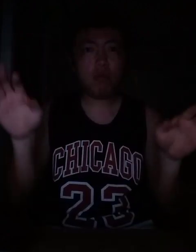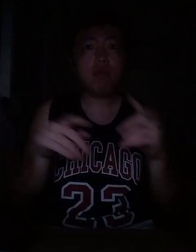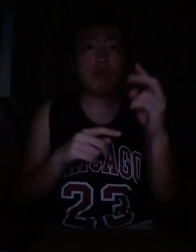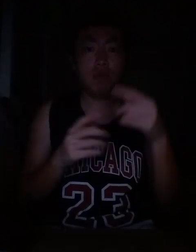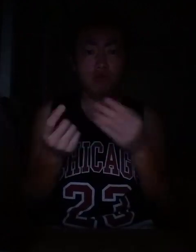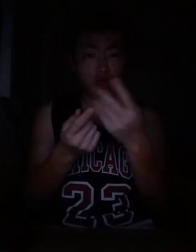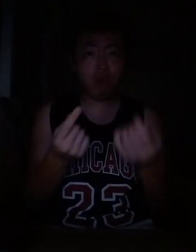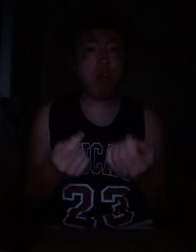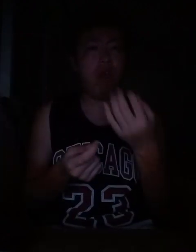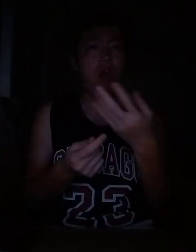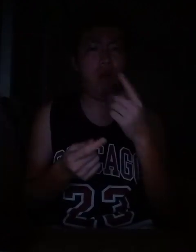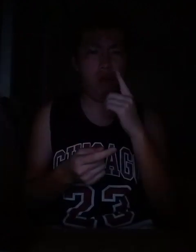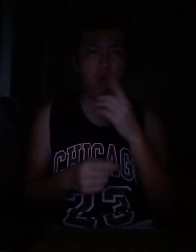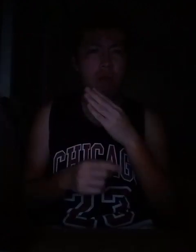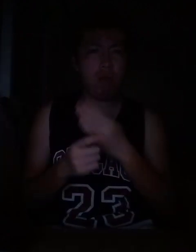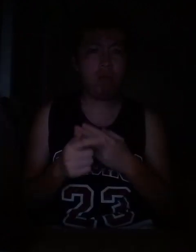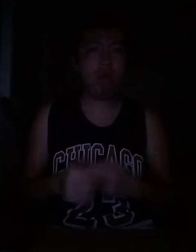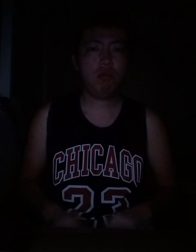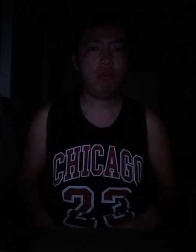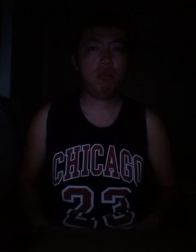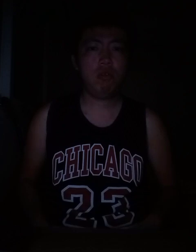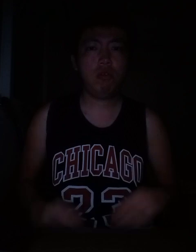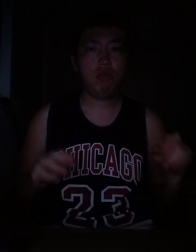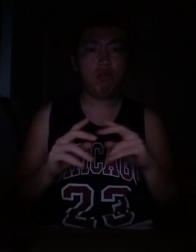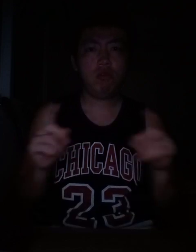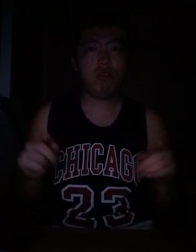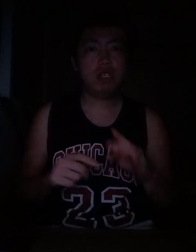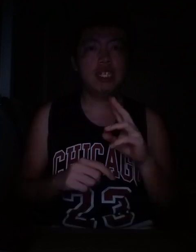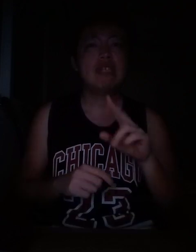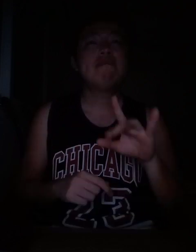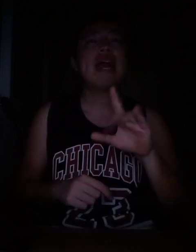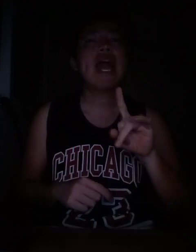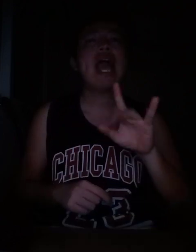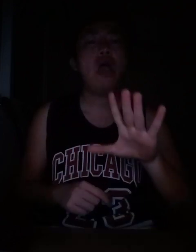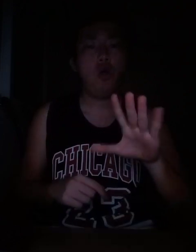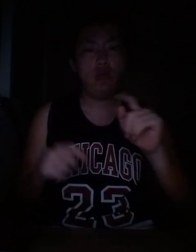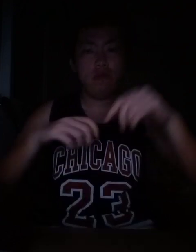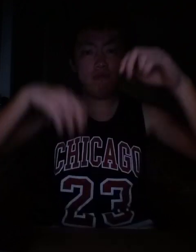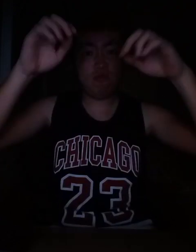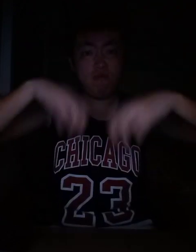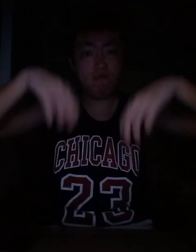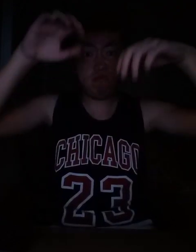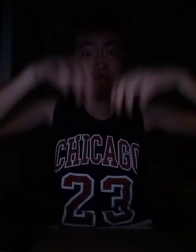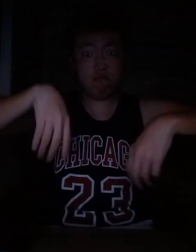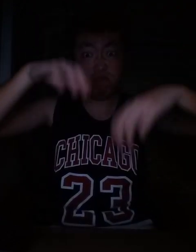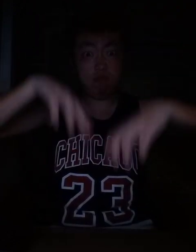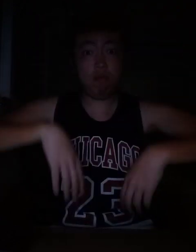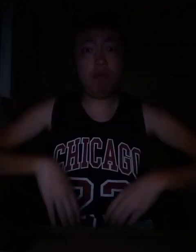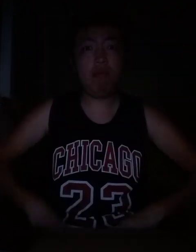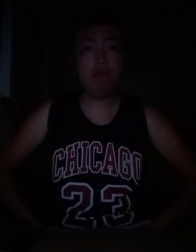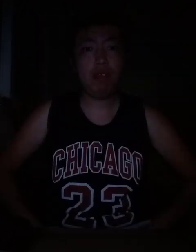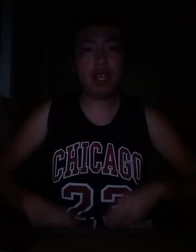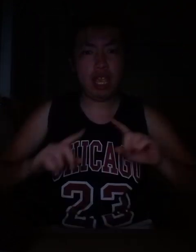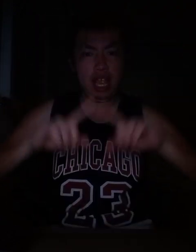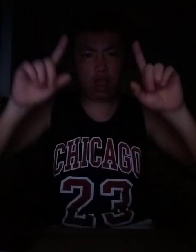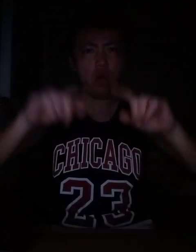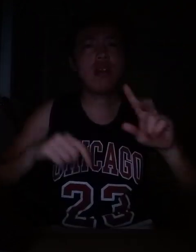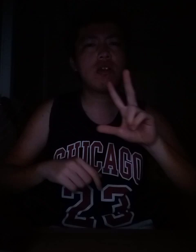통과할 것으로 보입니다. 이로 인해 수도권에는 최고 150mm 이상의 호우가 예상되고 내륙에도 최고